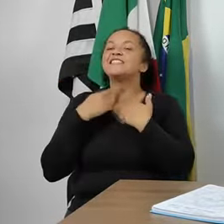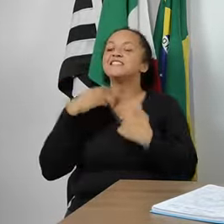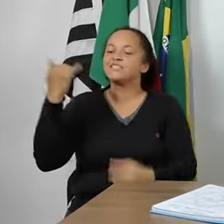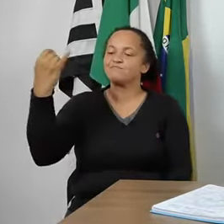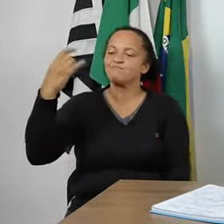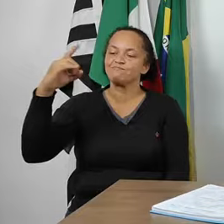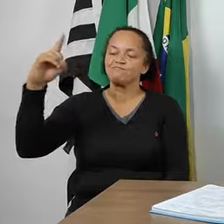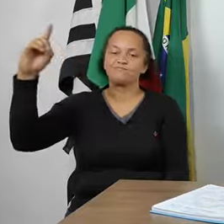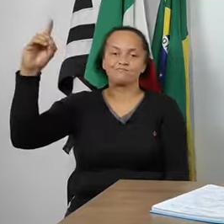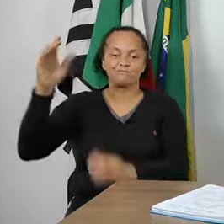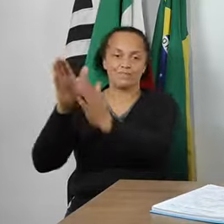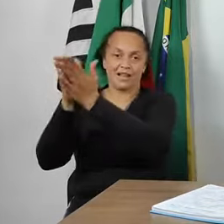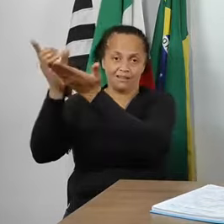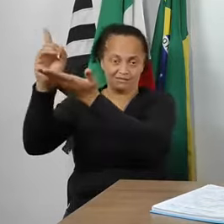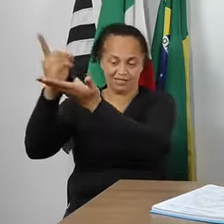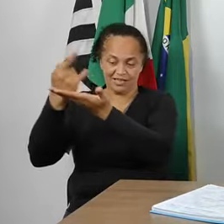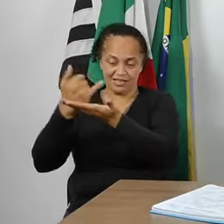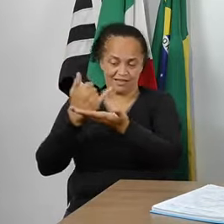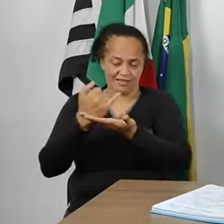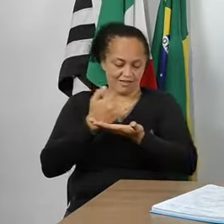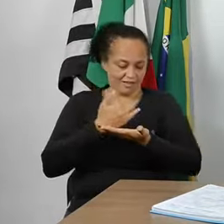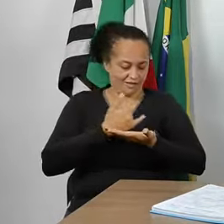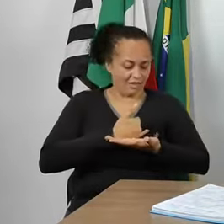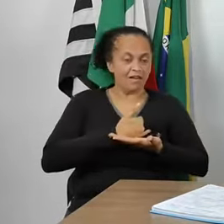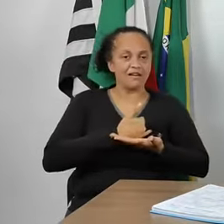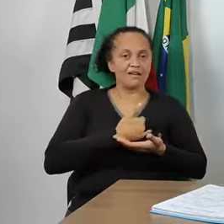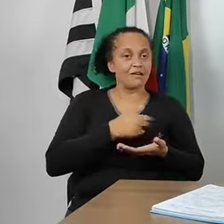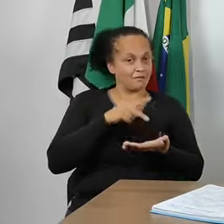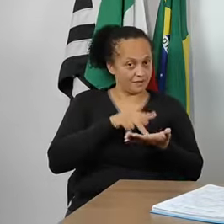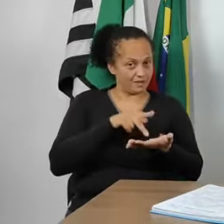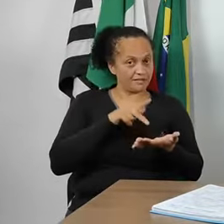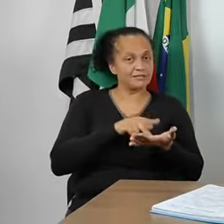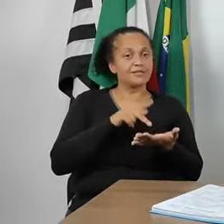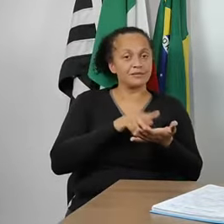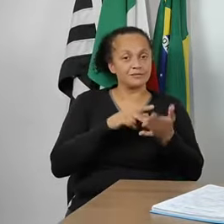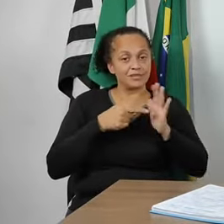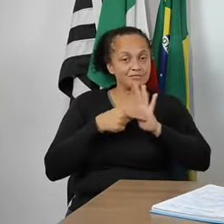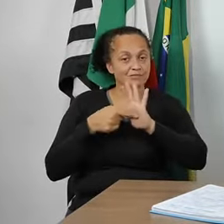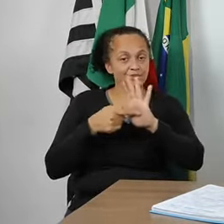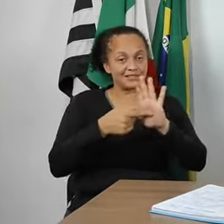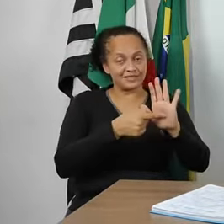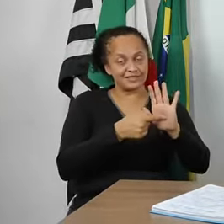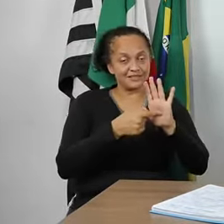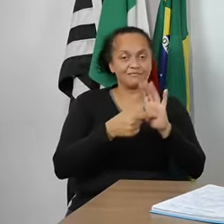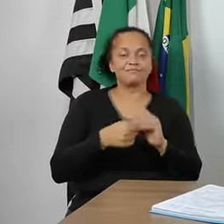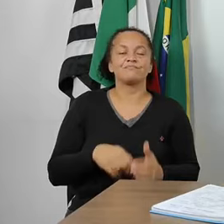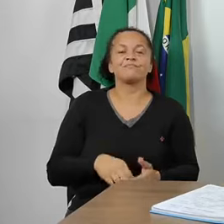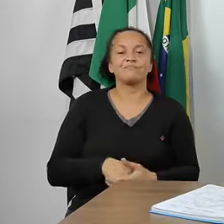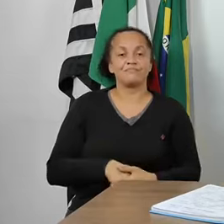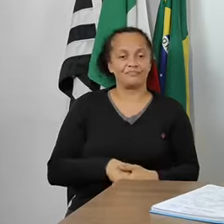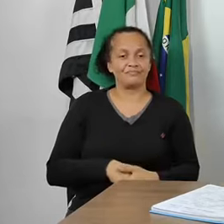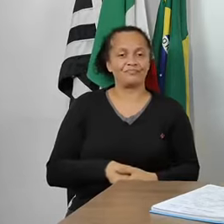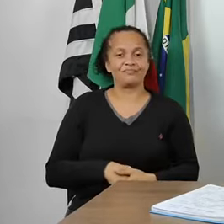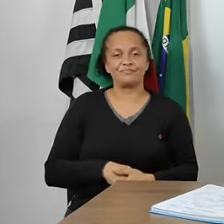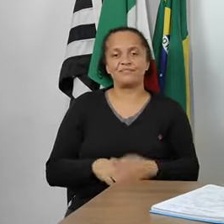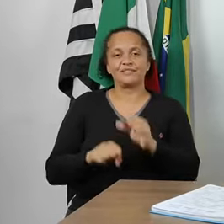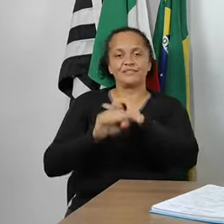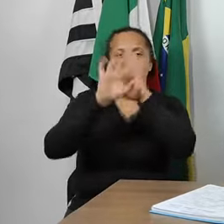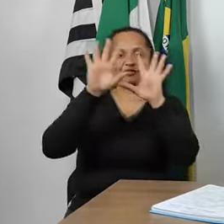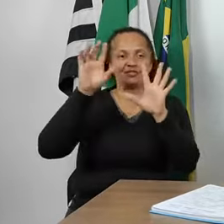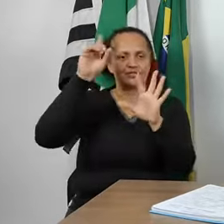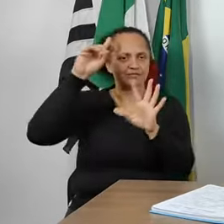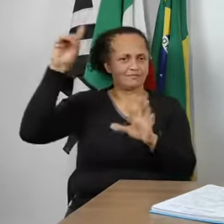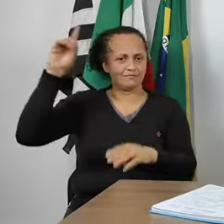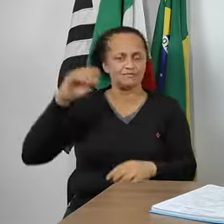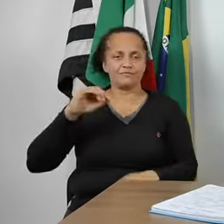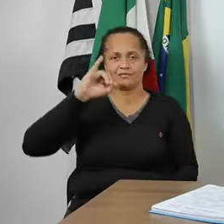atingirá o propósito para o qual a enviei. Aleluia! Glória a Deus.